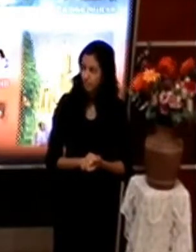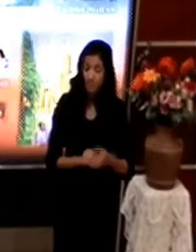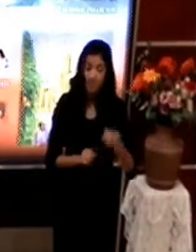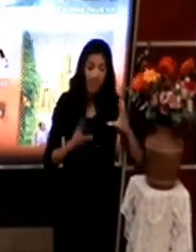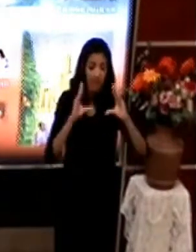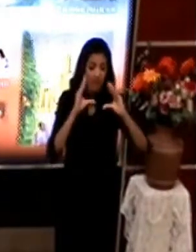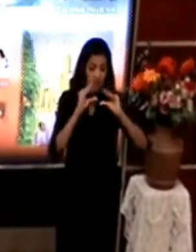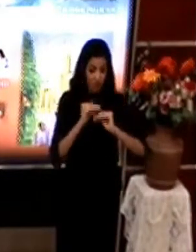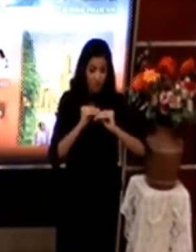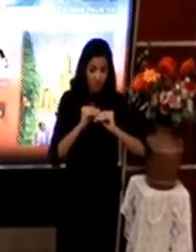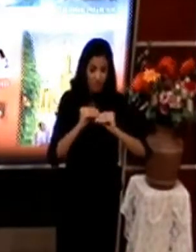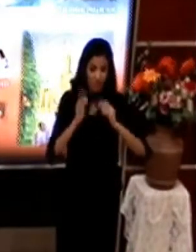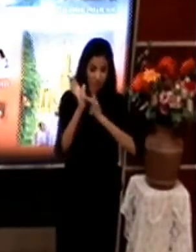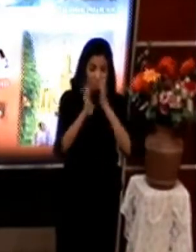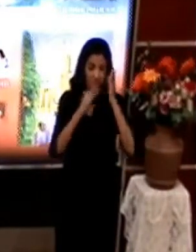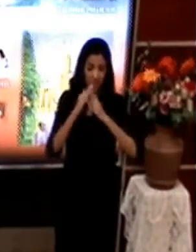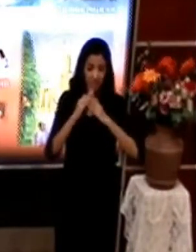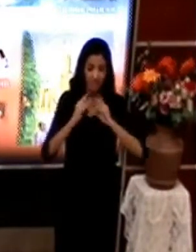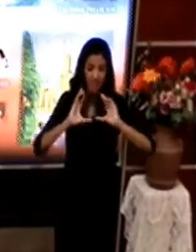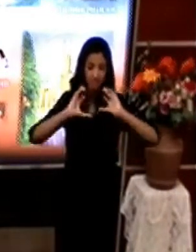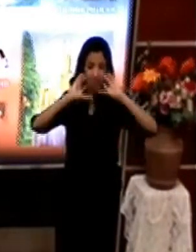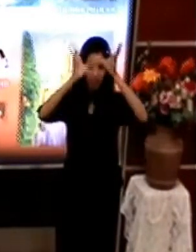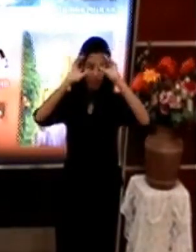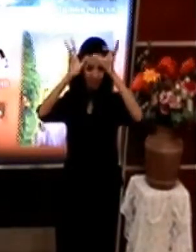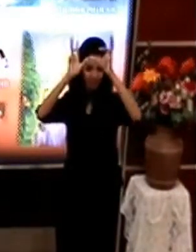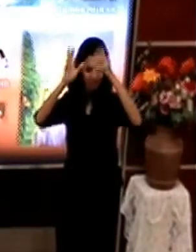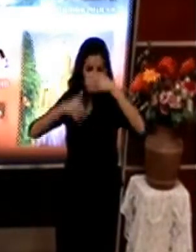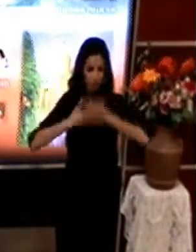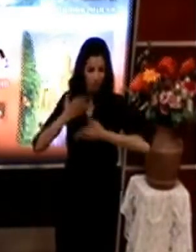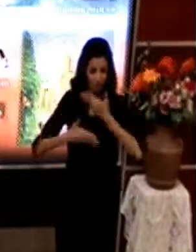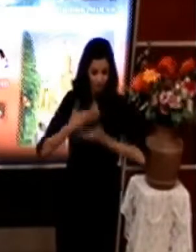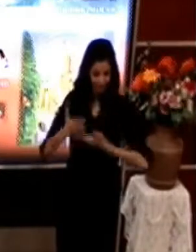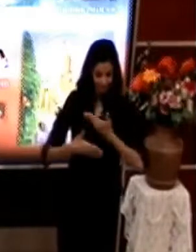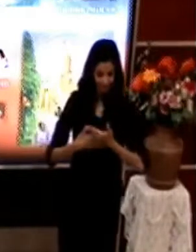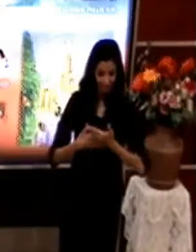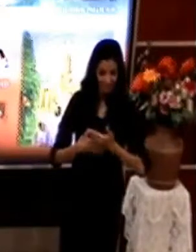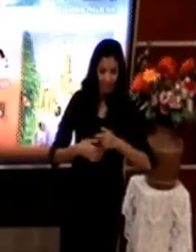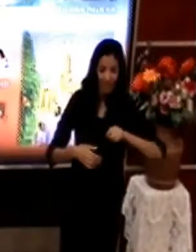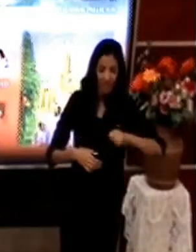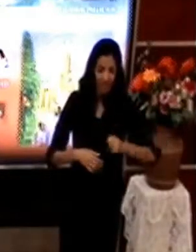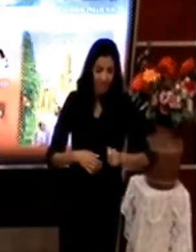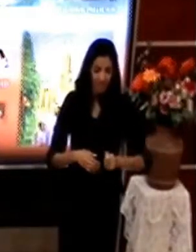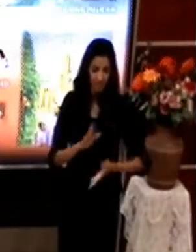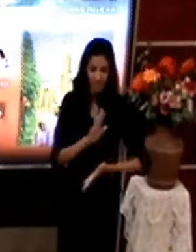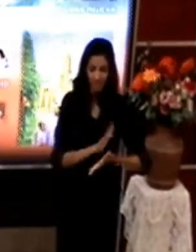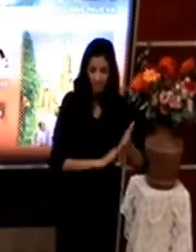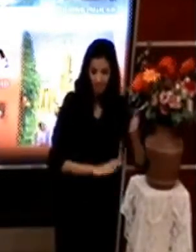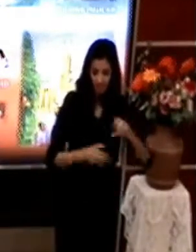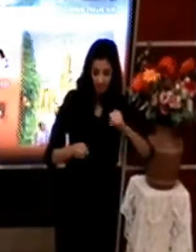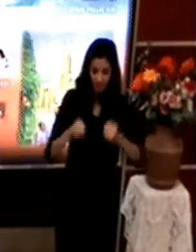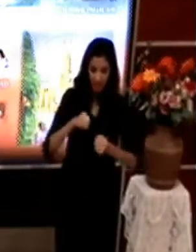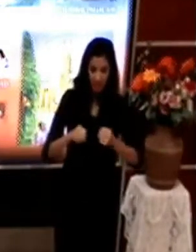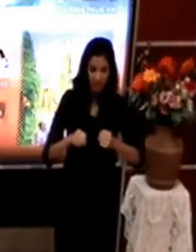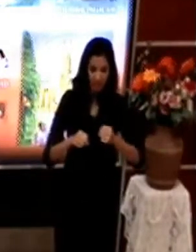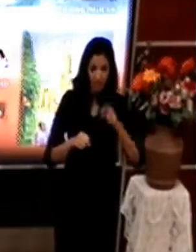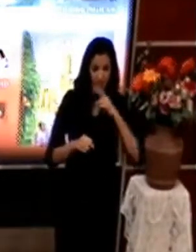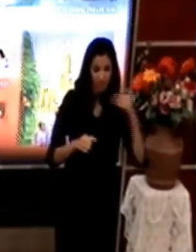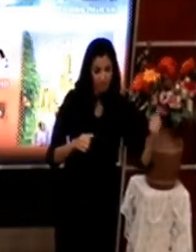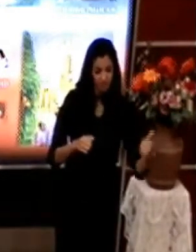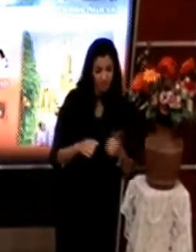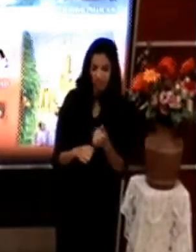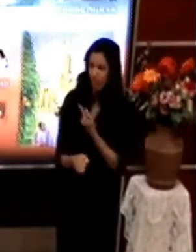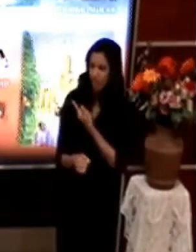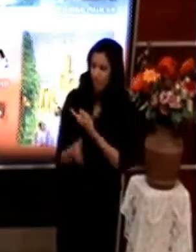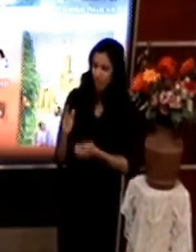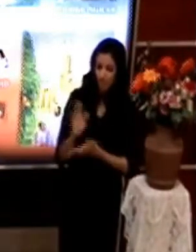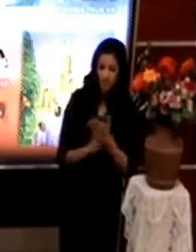todo a la orilla de la iglesia. Y yo agarré la llave del auto, iba saliendo y ella entraba. Me dice, ¿dónde te vas?